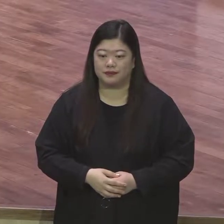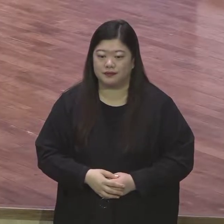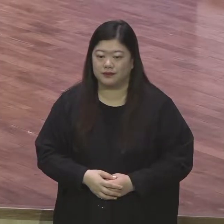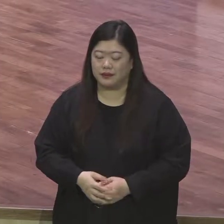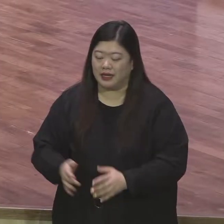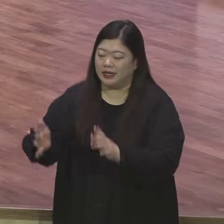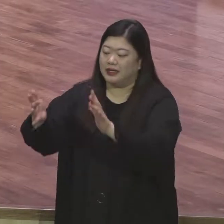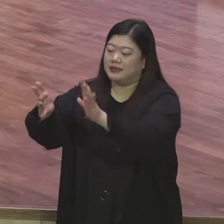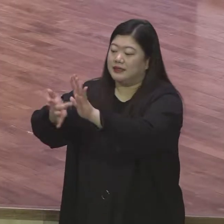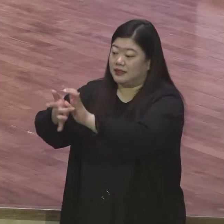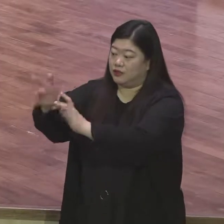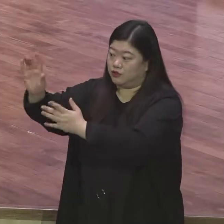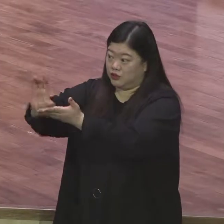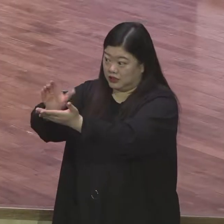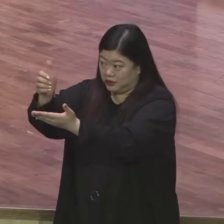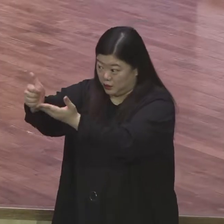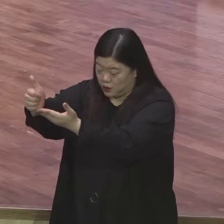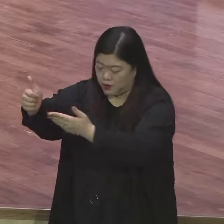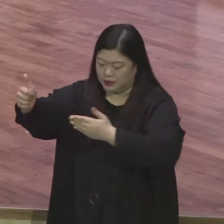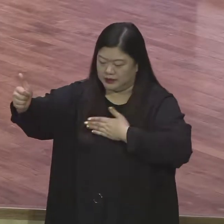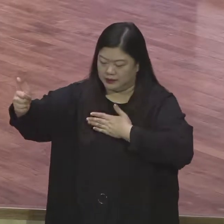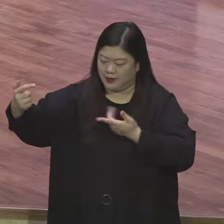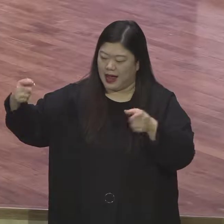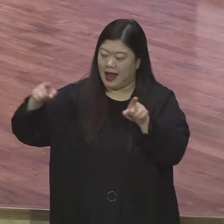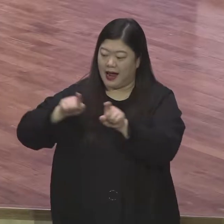예수 그리스도의 이 가치를